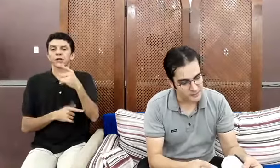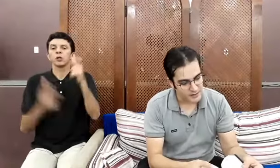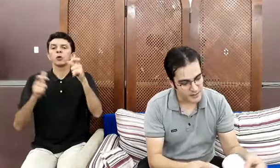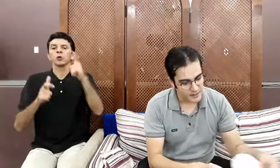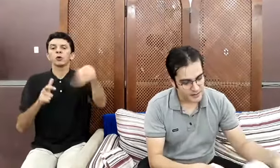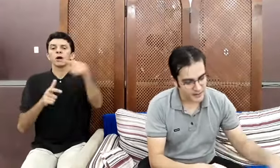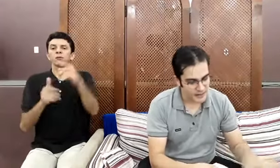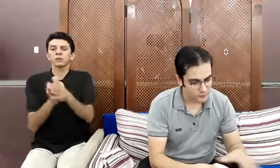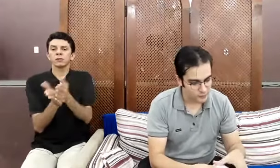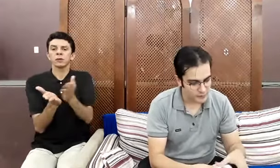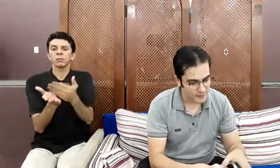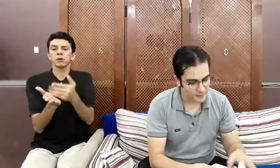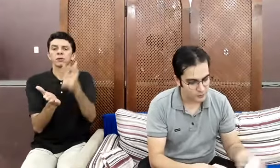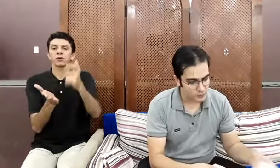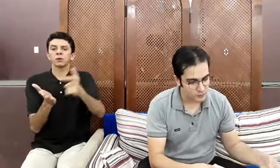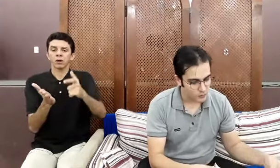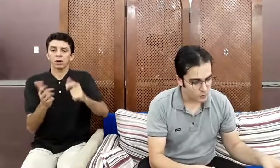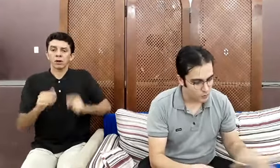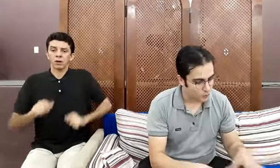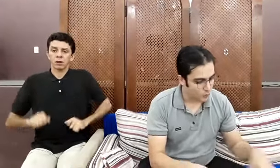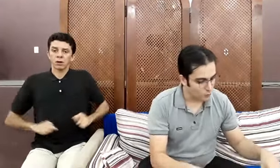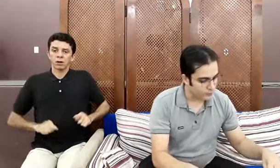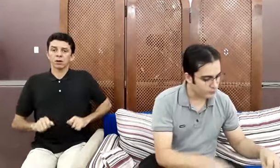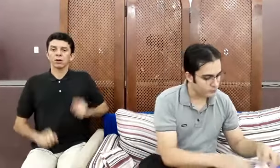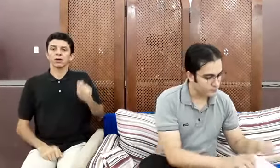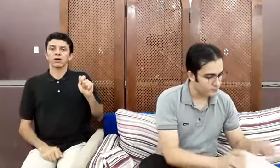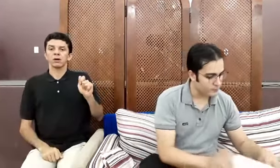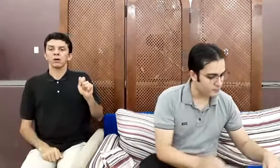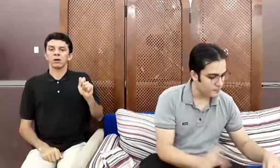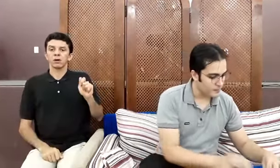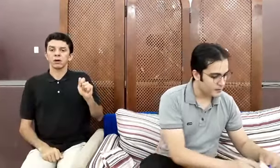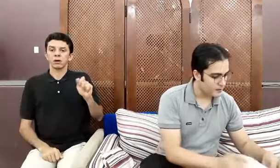aí em Atos capítulo 8.